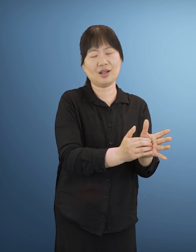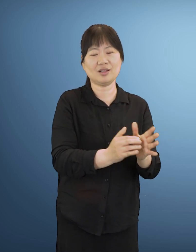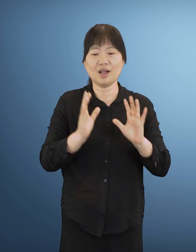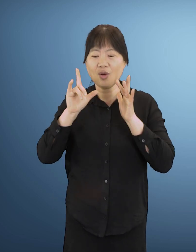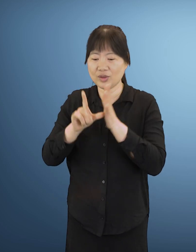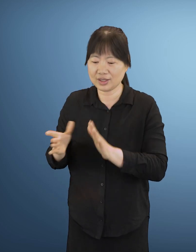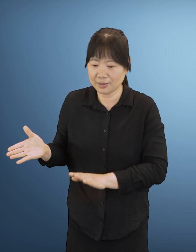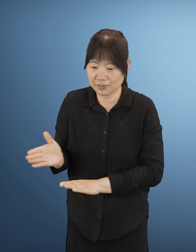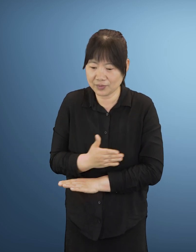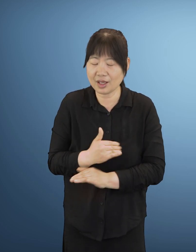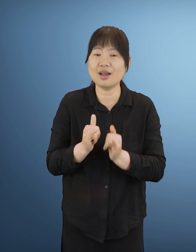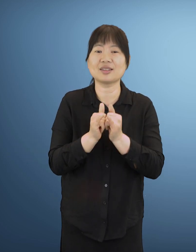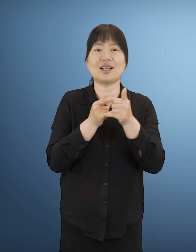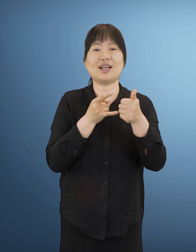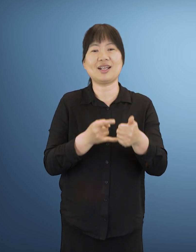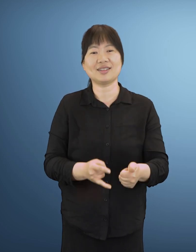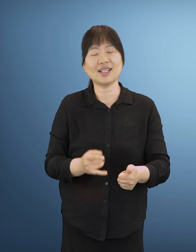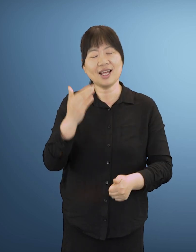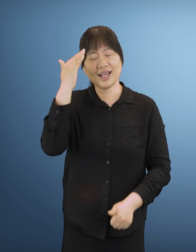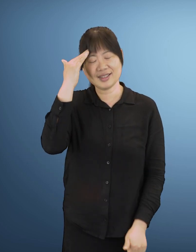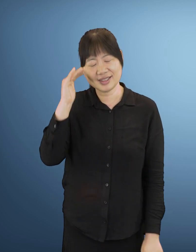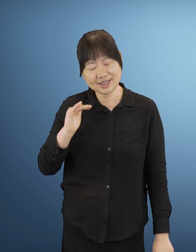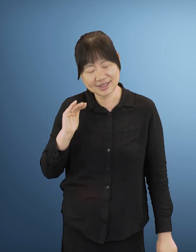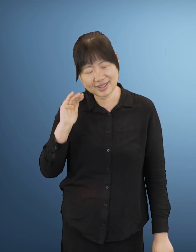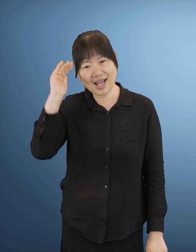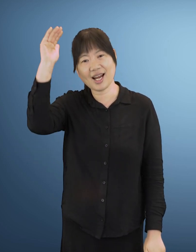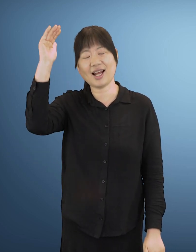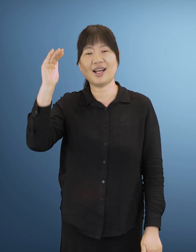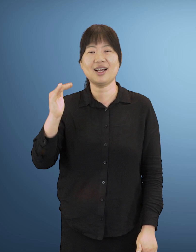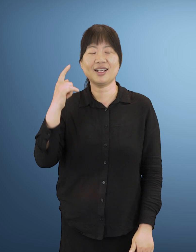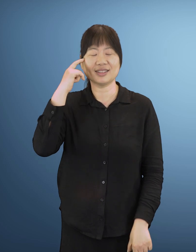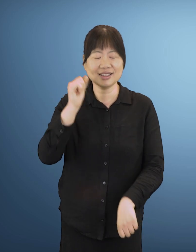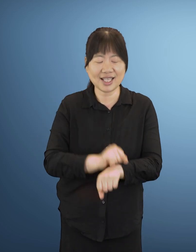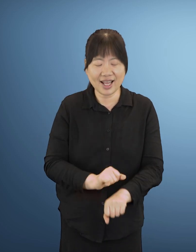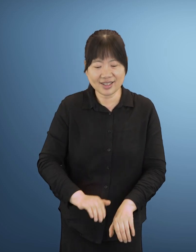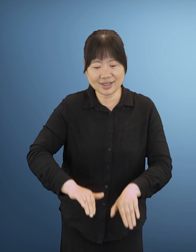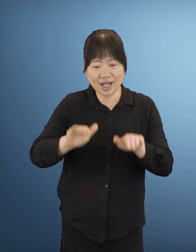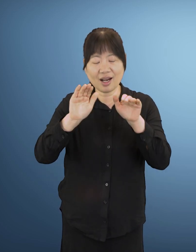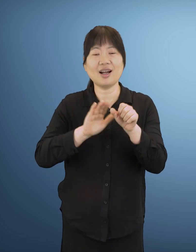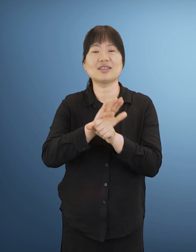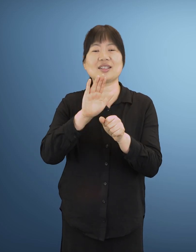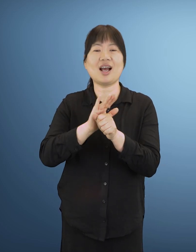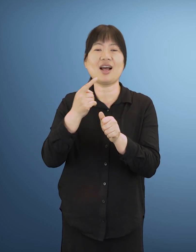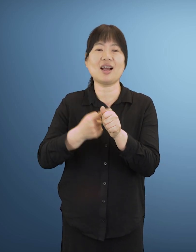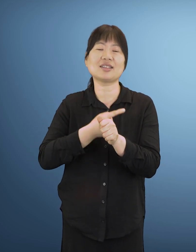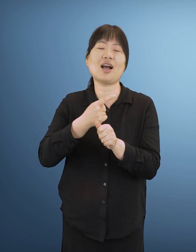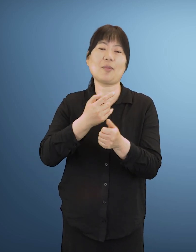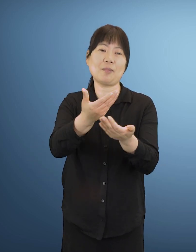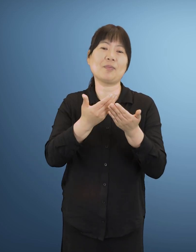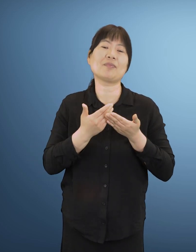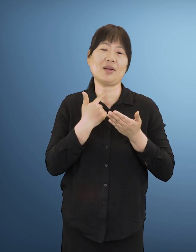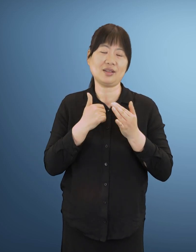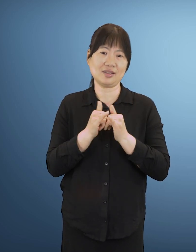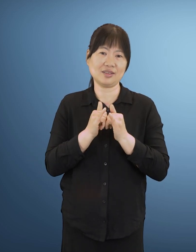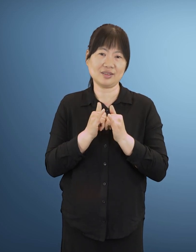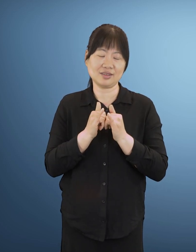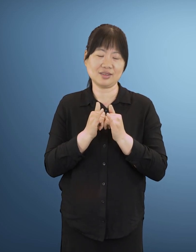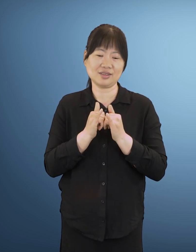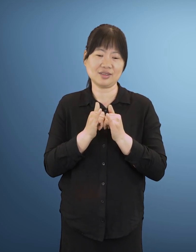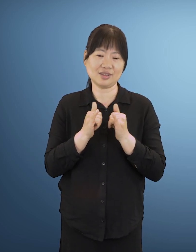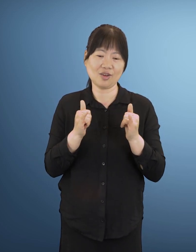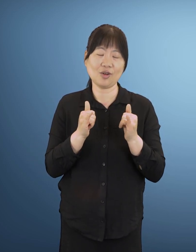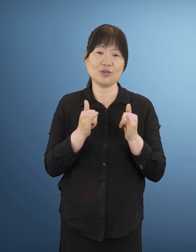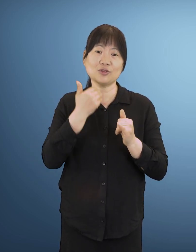적부터 사람들에게 키가 자라고 지혜가 자라며 사랑스러움을 받았던